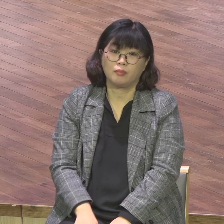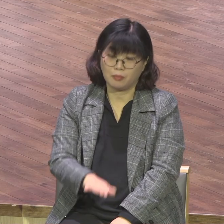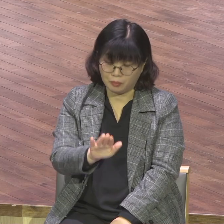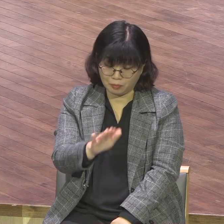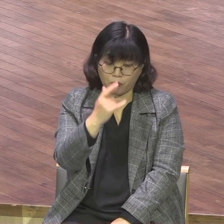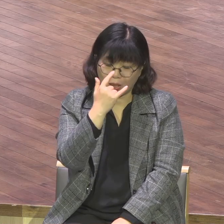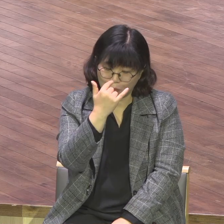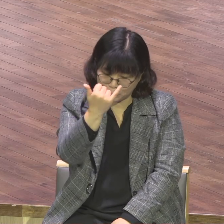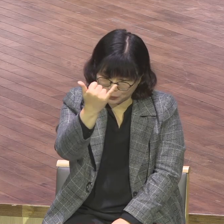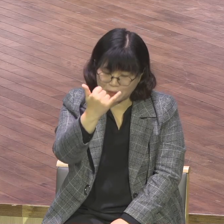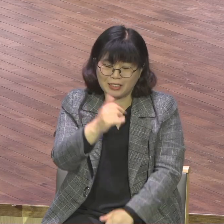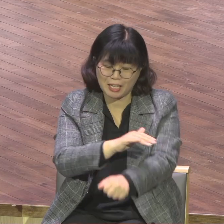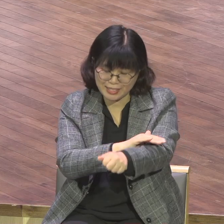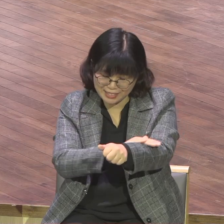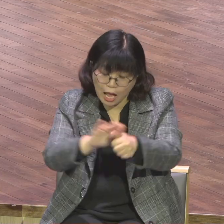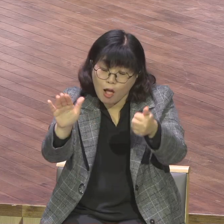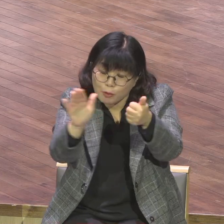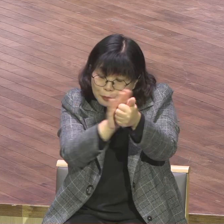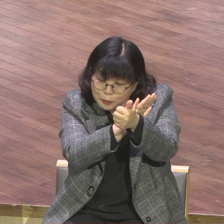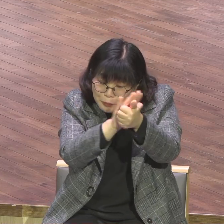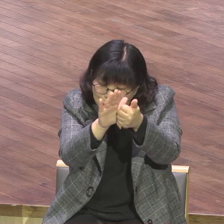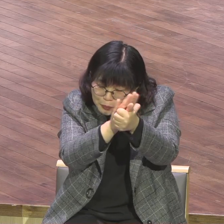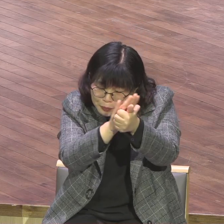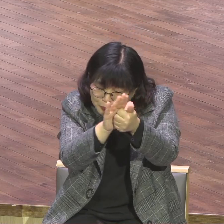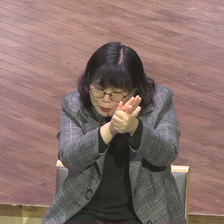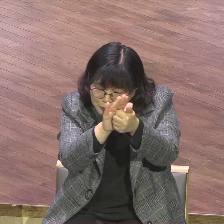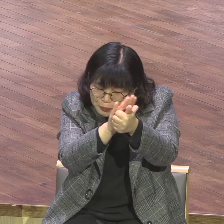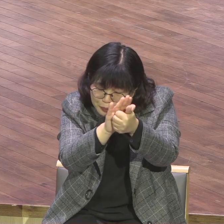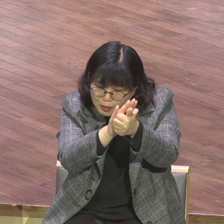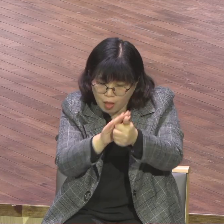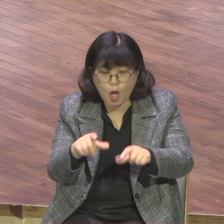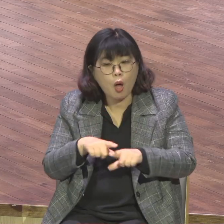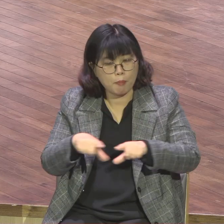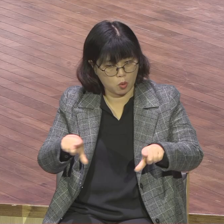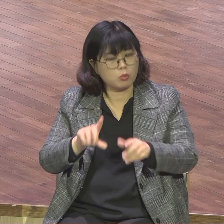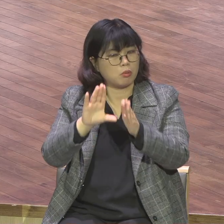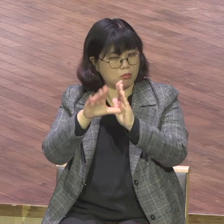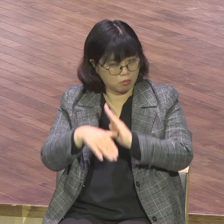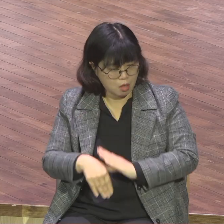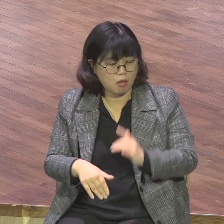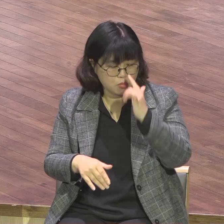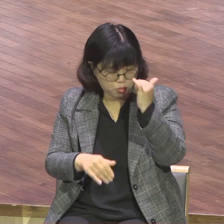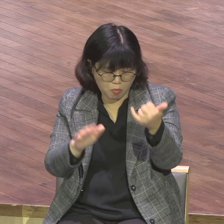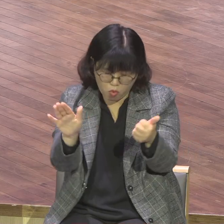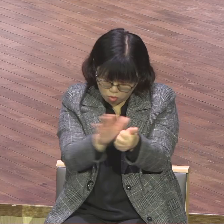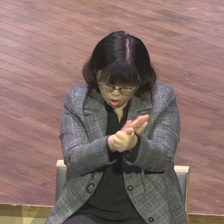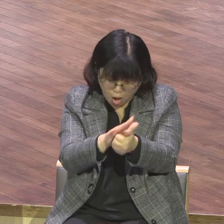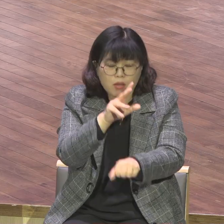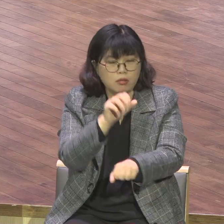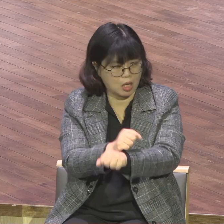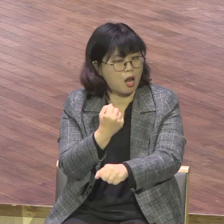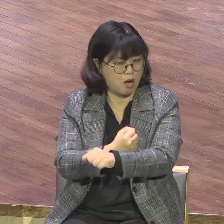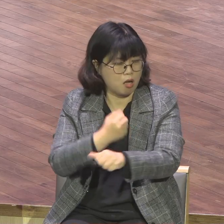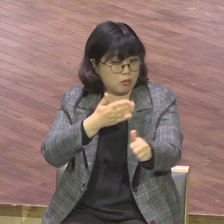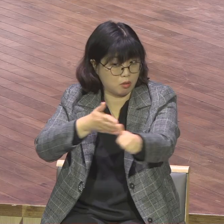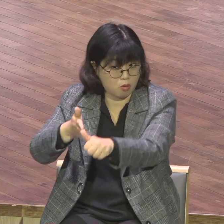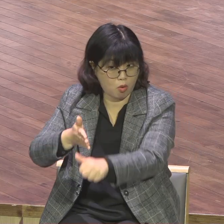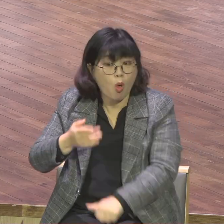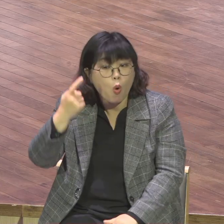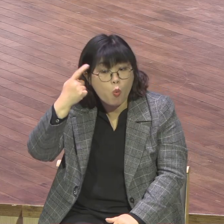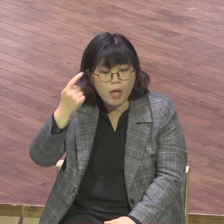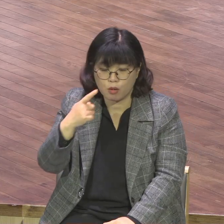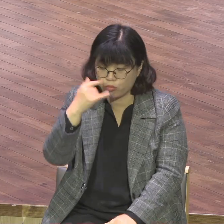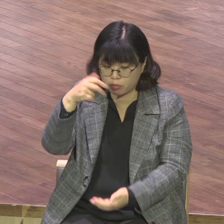존중하면서 주께 돌아오도록 평상시 여러분 불신자들은요 평상시에 여러분의 삶을 본다고요.